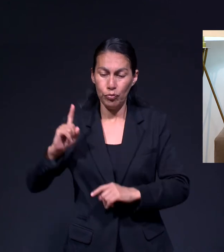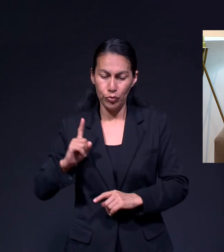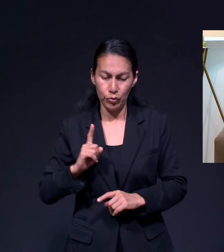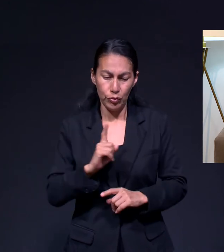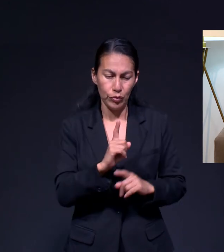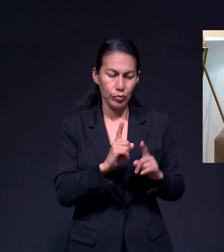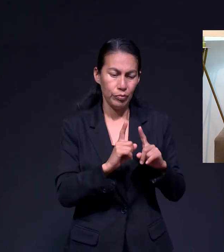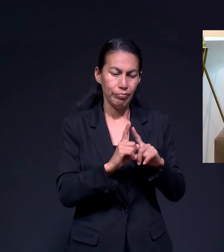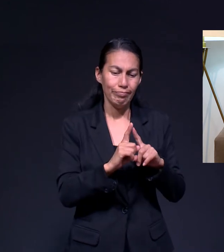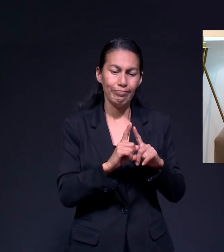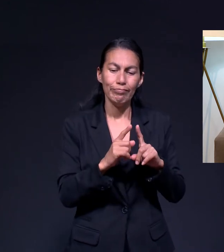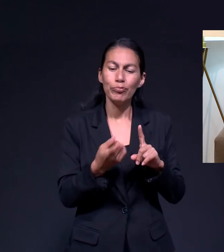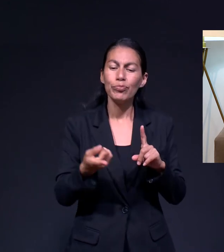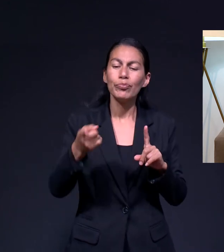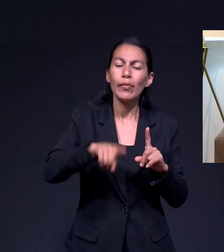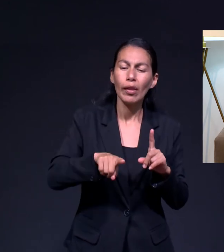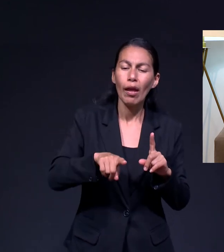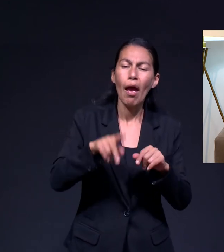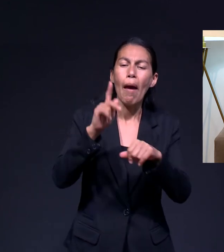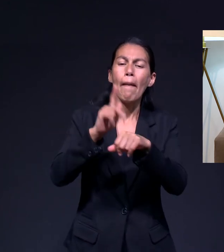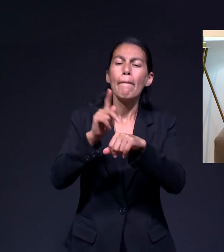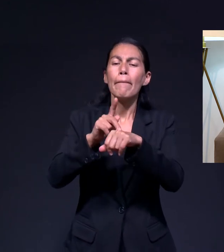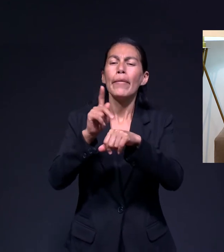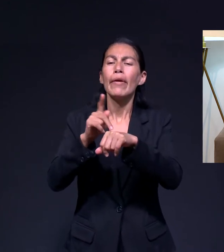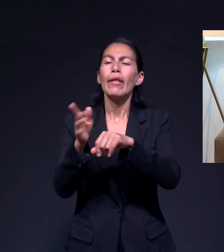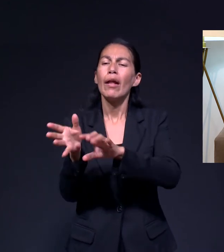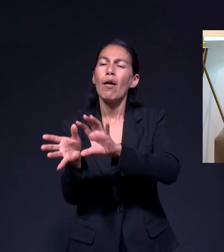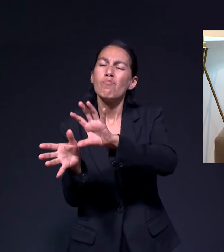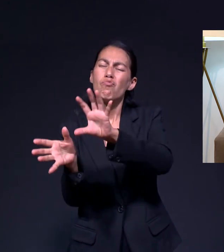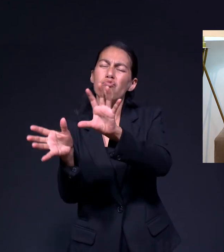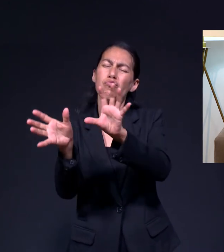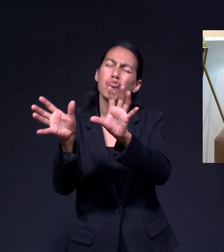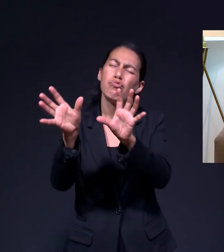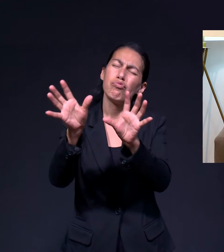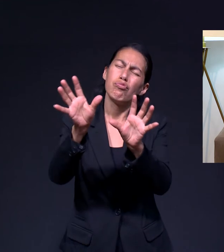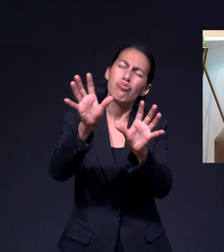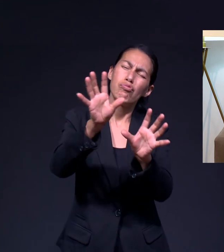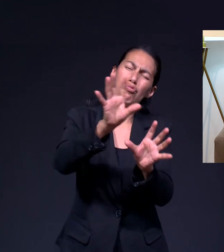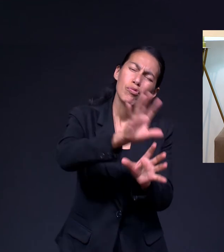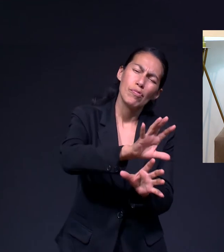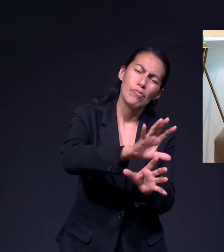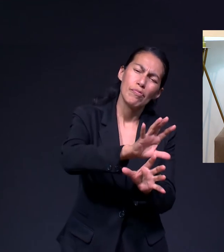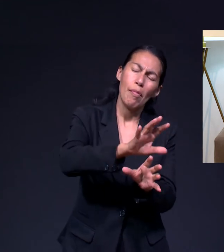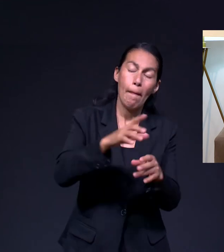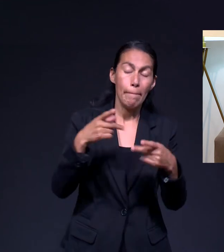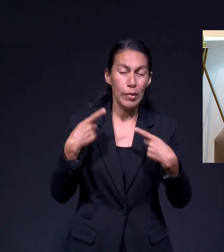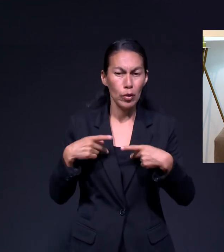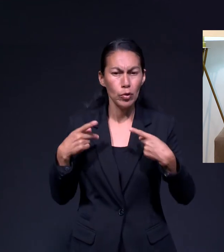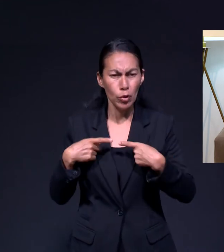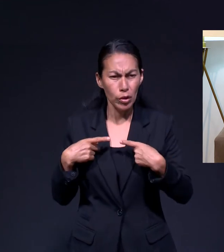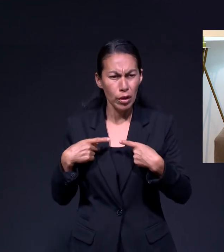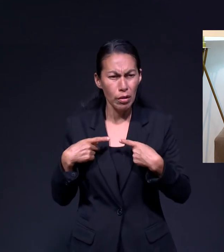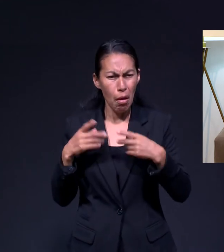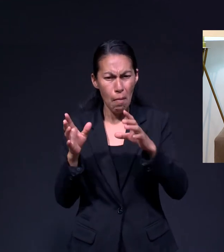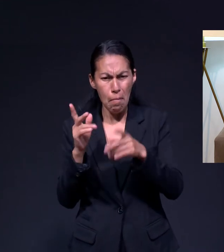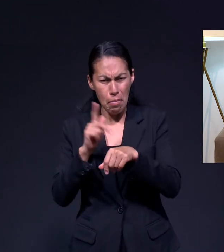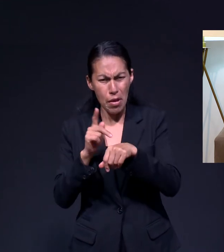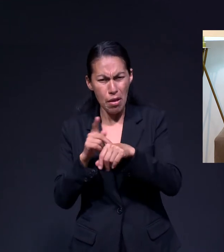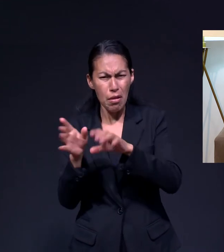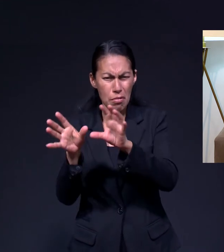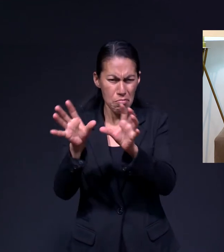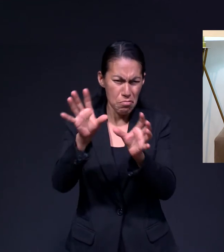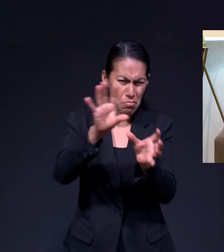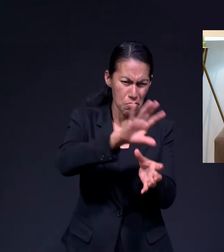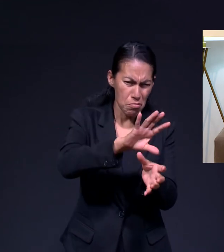y da una orden quiten la piedra y entonces desde luego